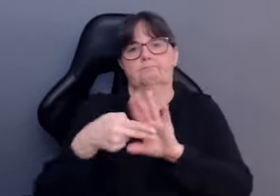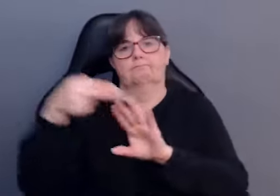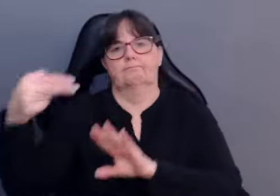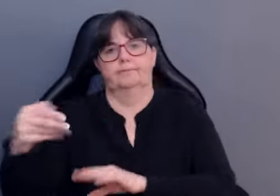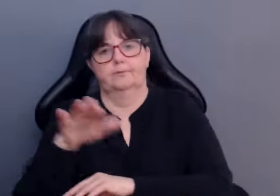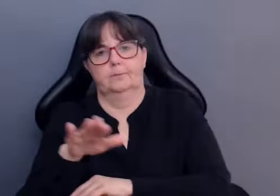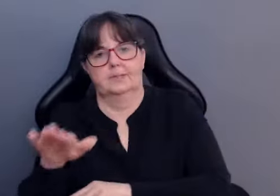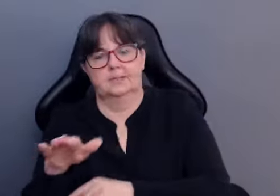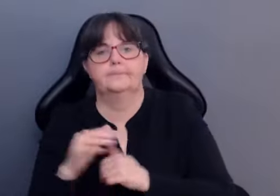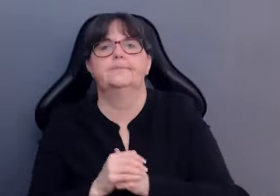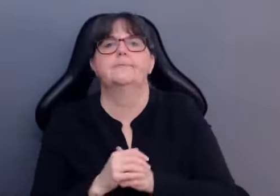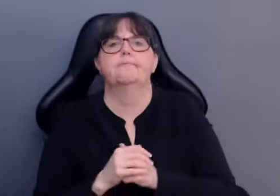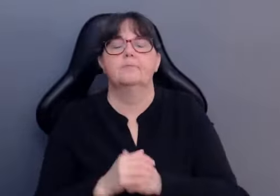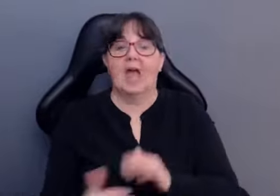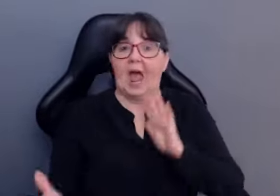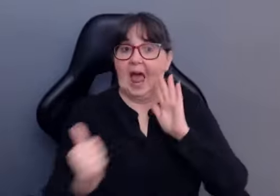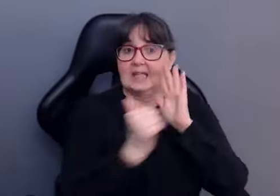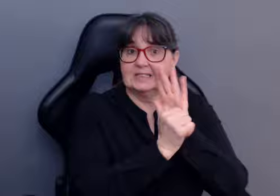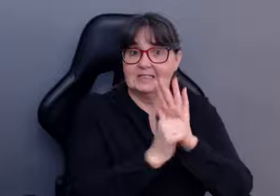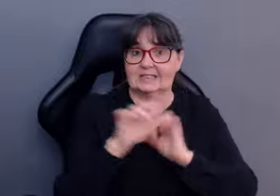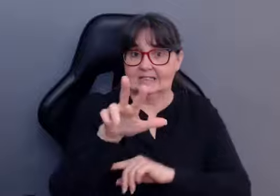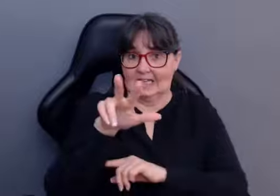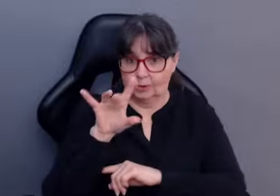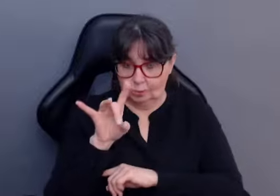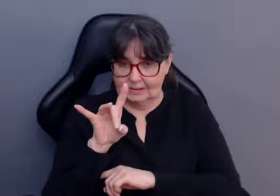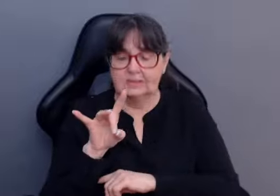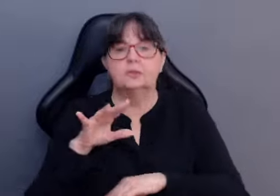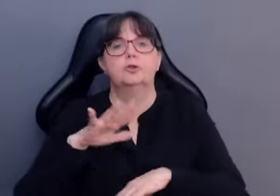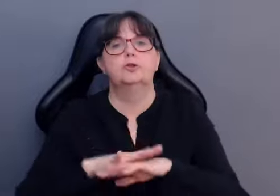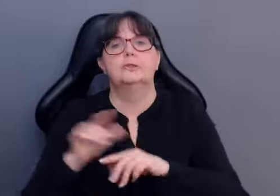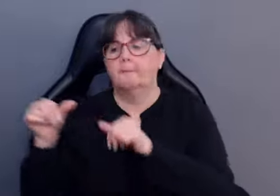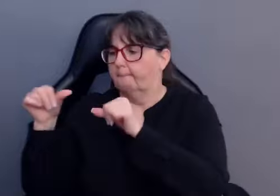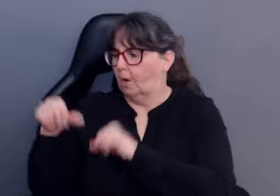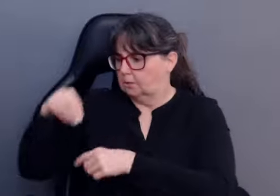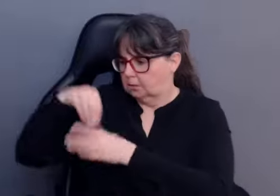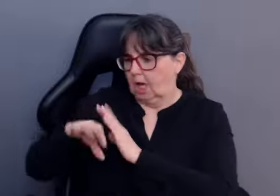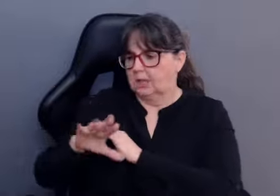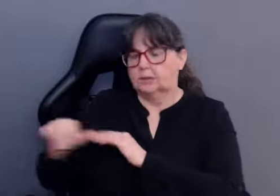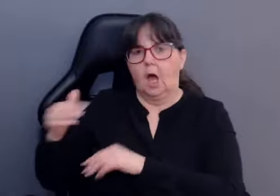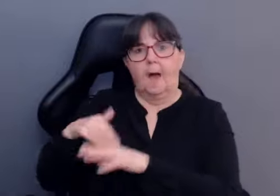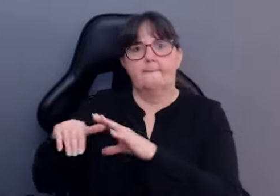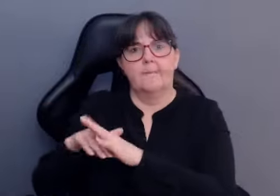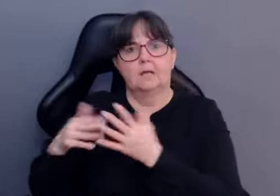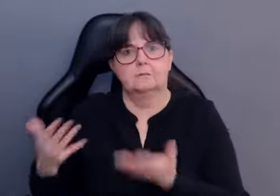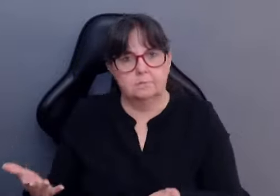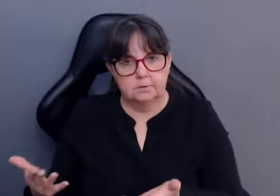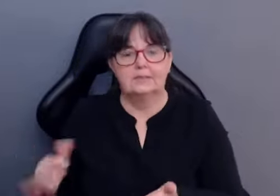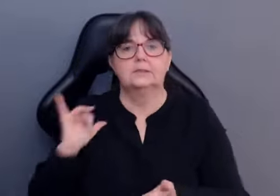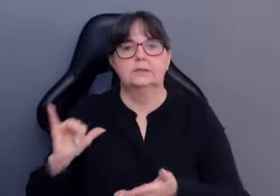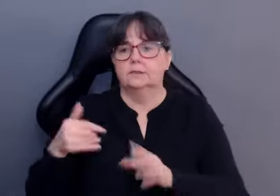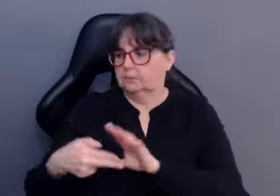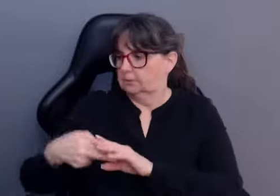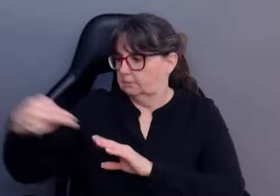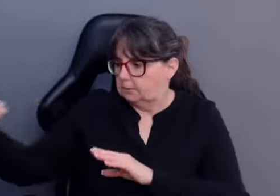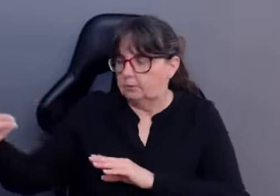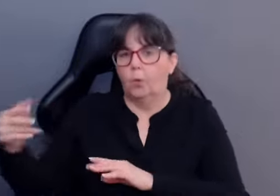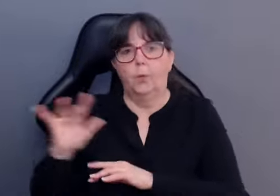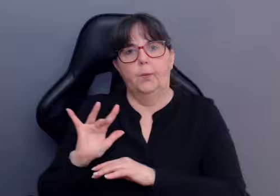Article 38. Remplacement au poste vacant. S'il y a démission ou vacance à un